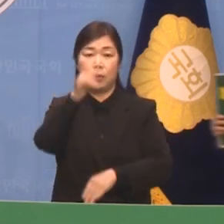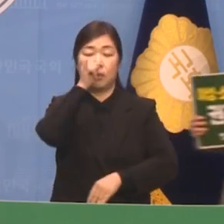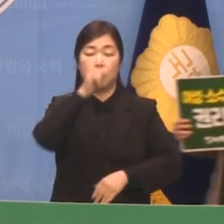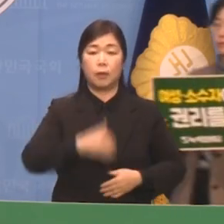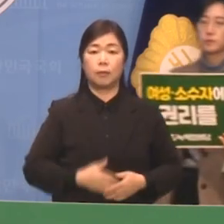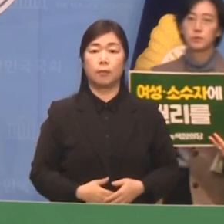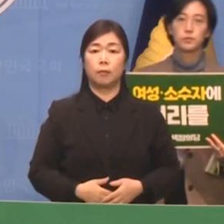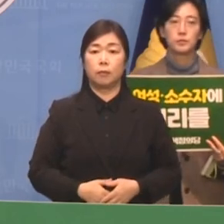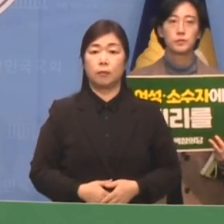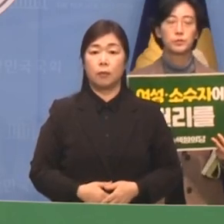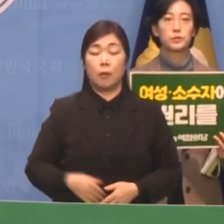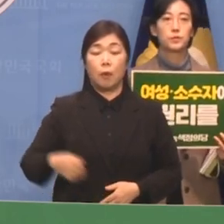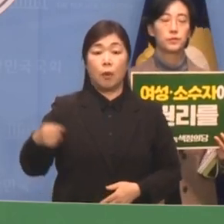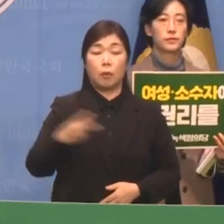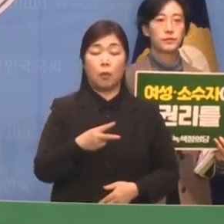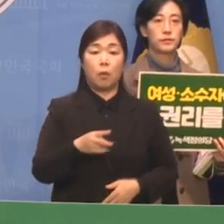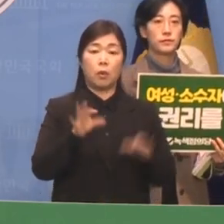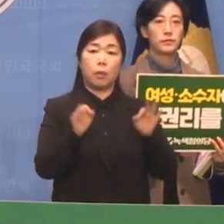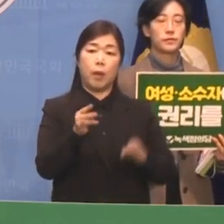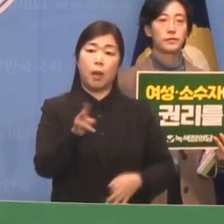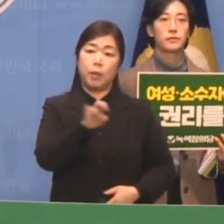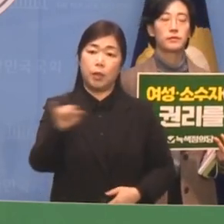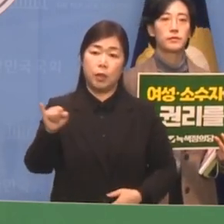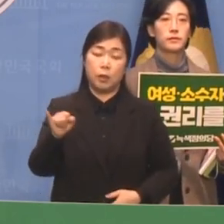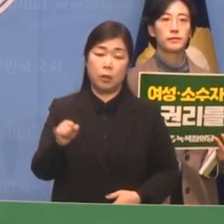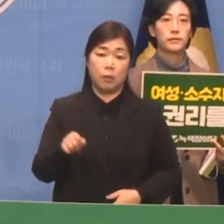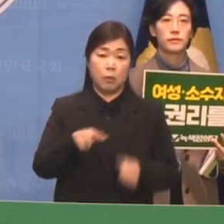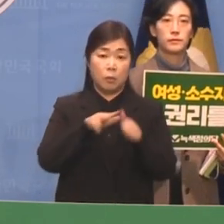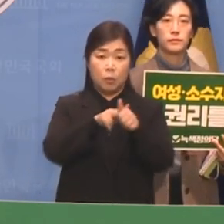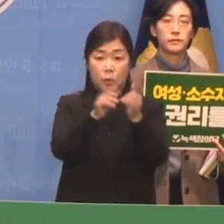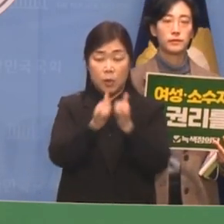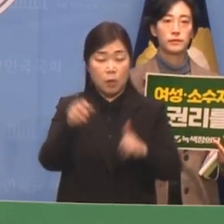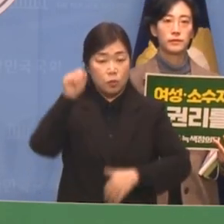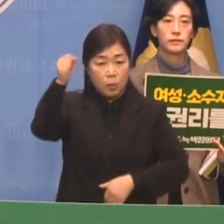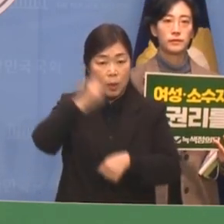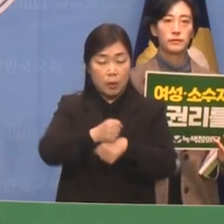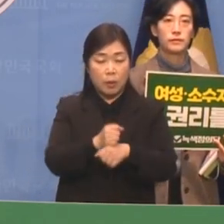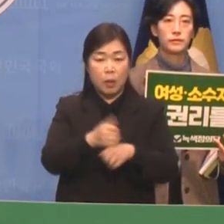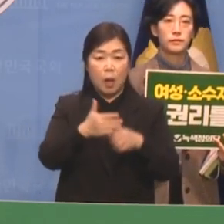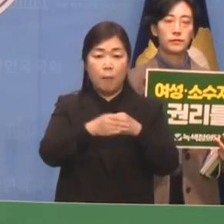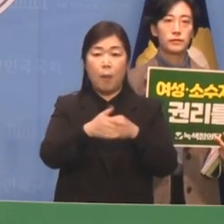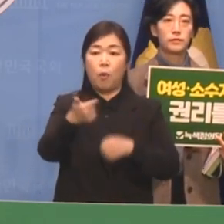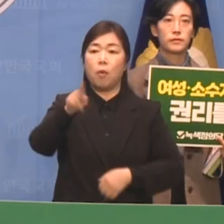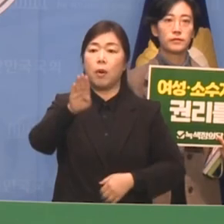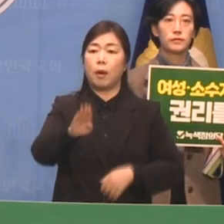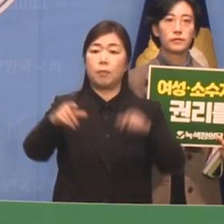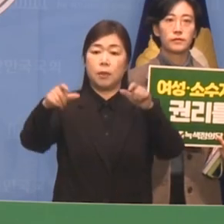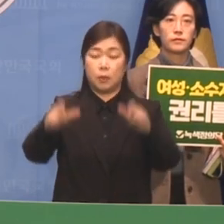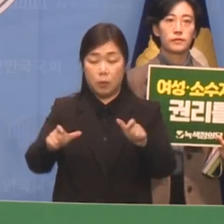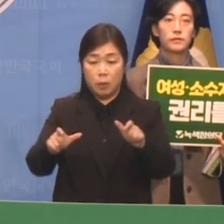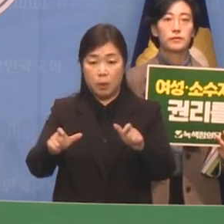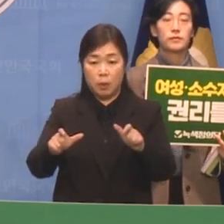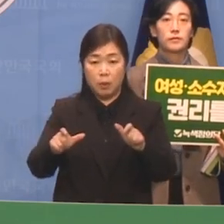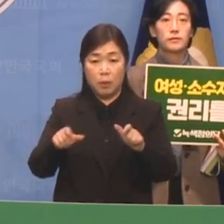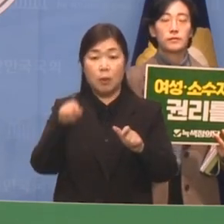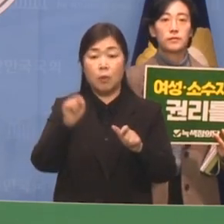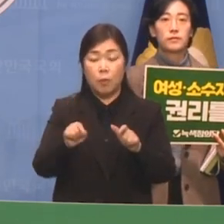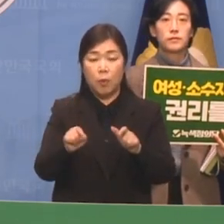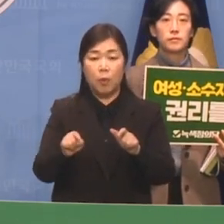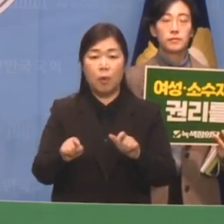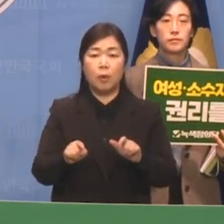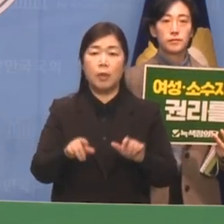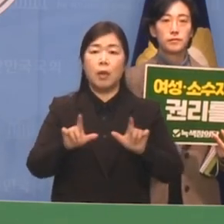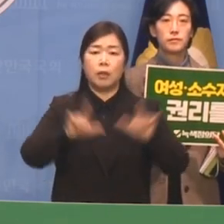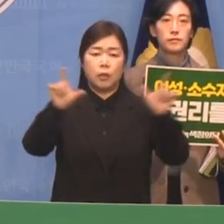나왔습니다. 그리고 김혜미 후보가 출마하는 마포갑 지역은 그런 기후유권자가 많이 거주하는